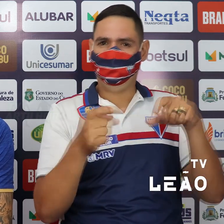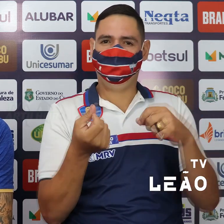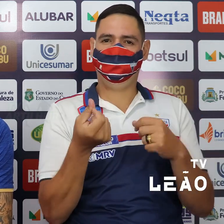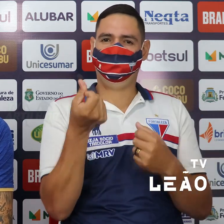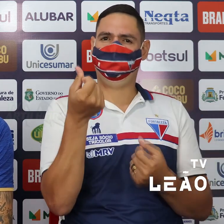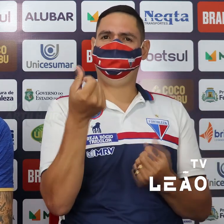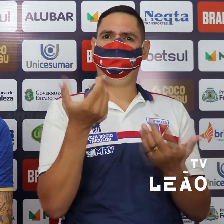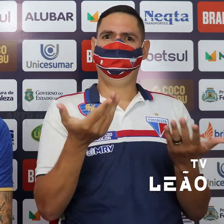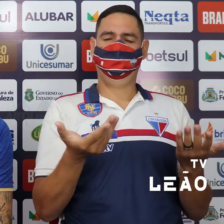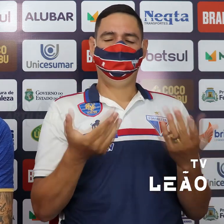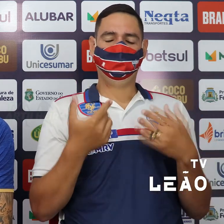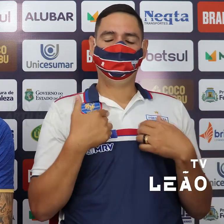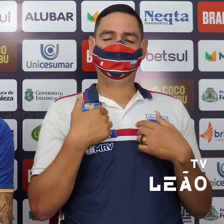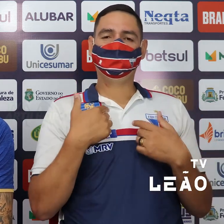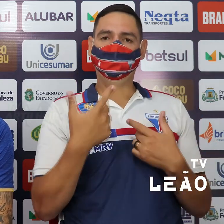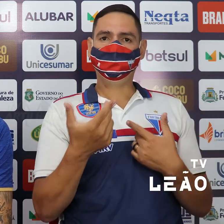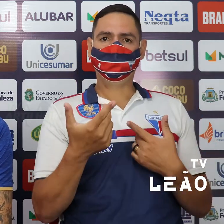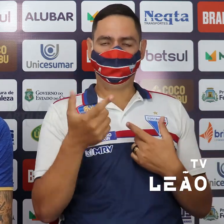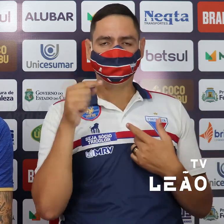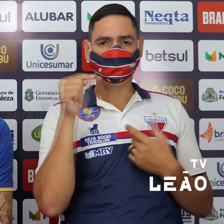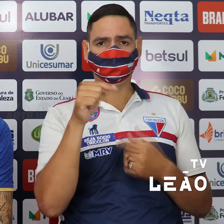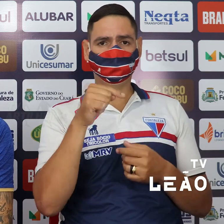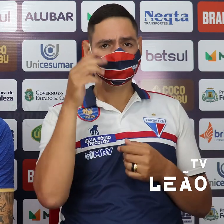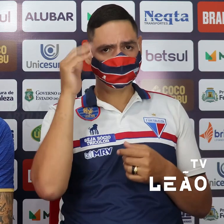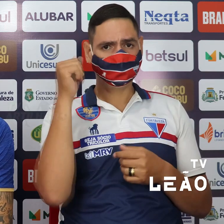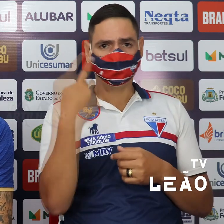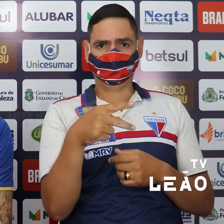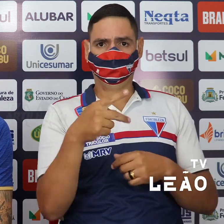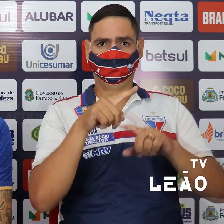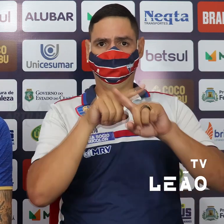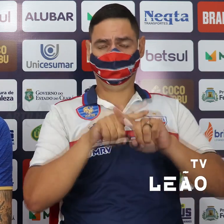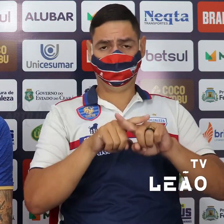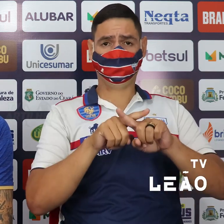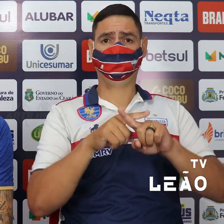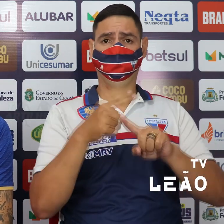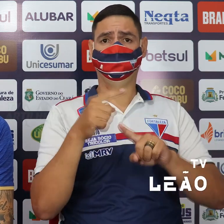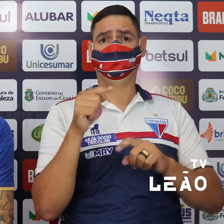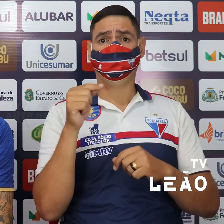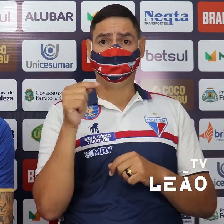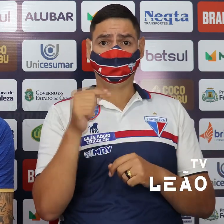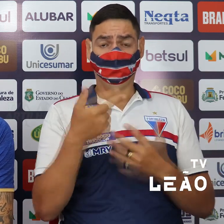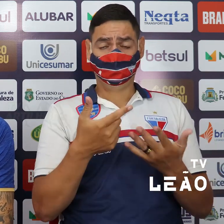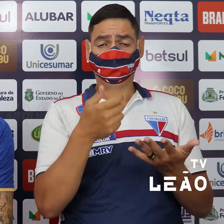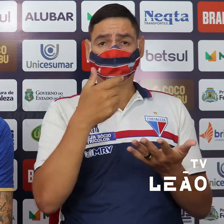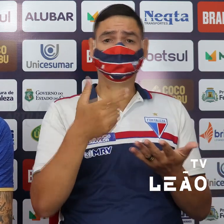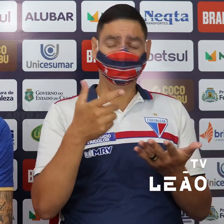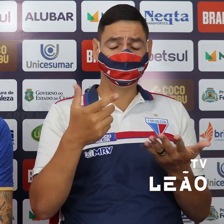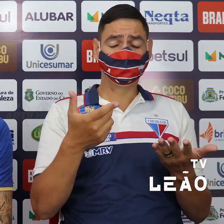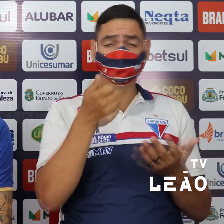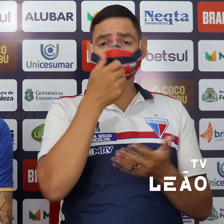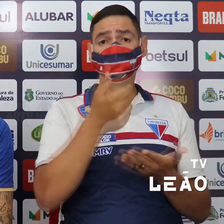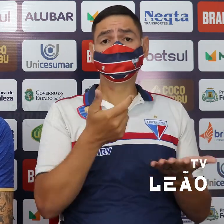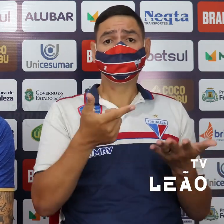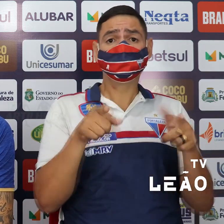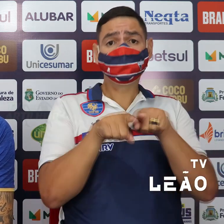a forma que jogamos, o resultado e fisicamente